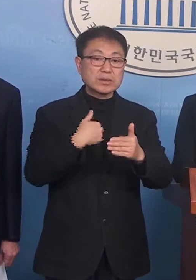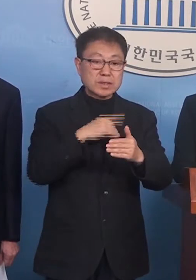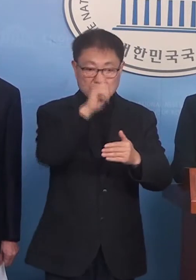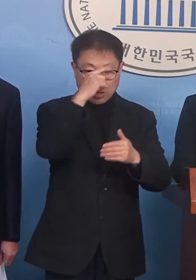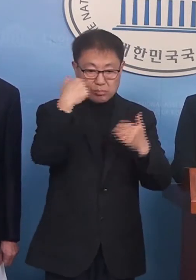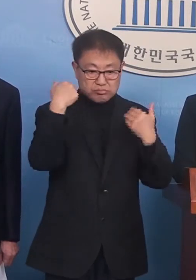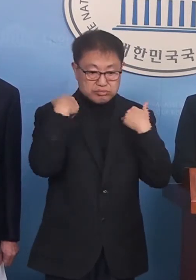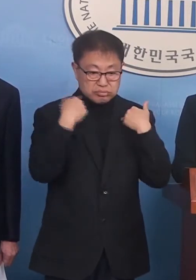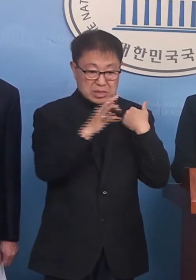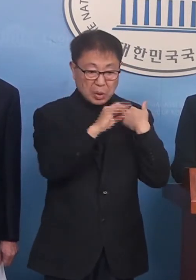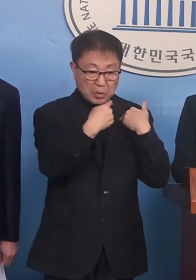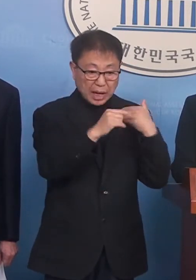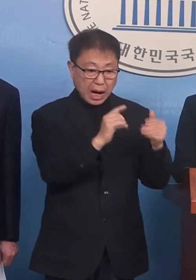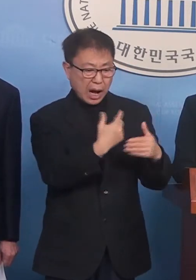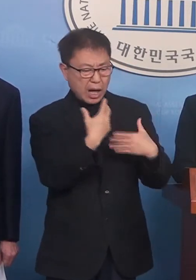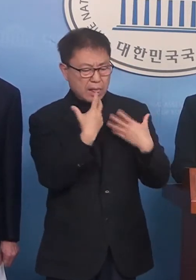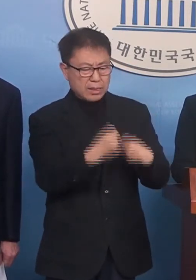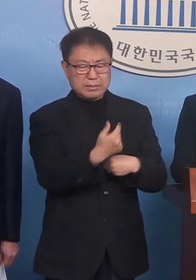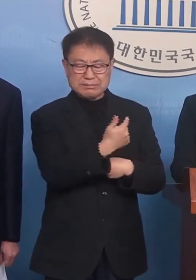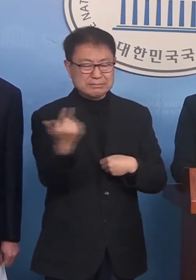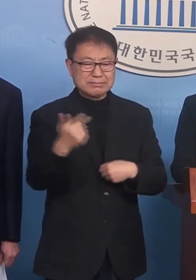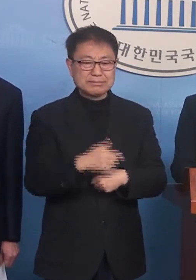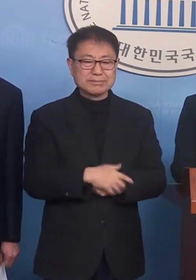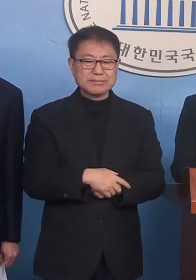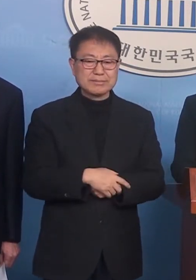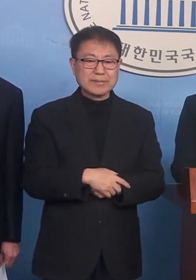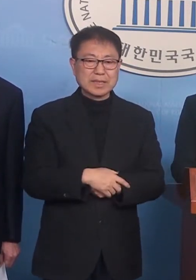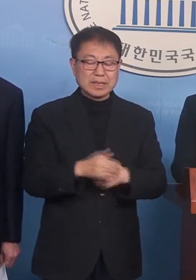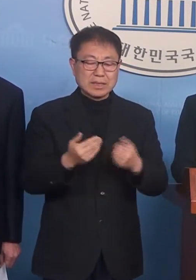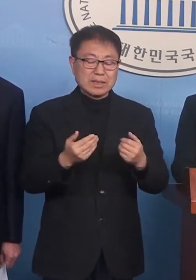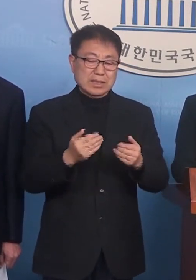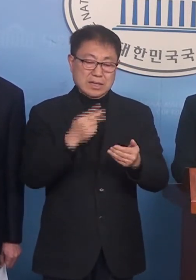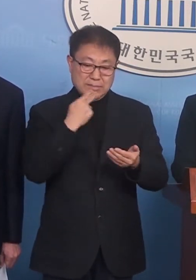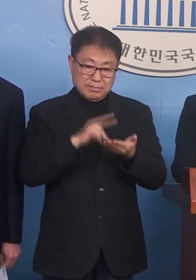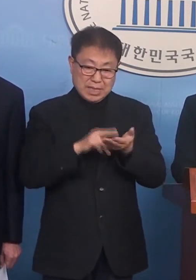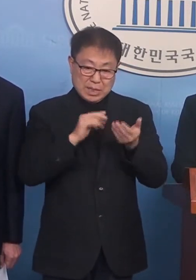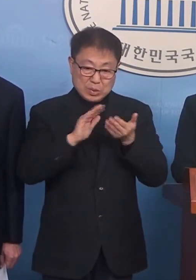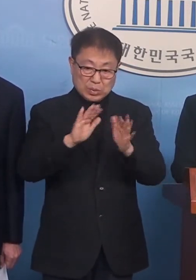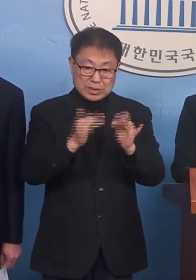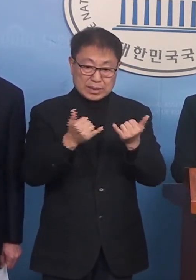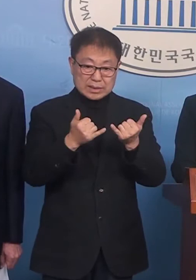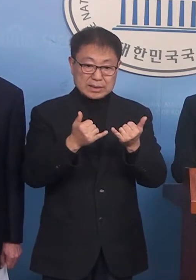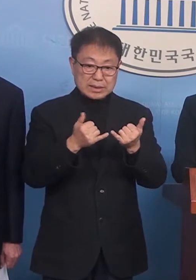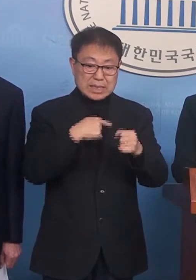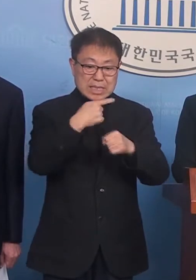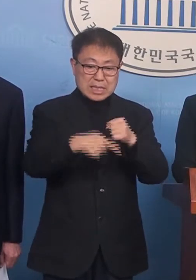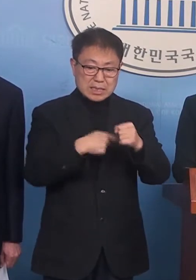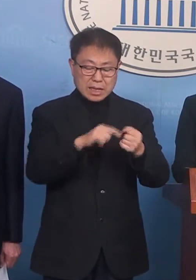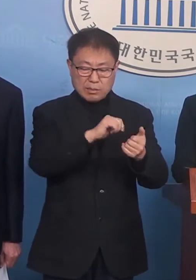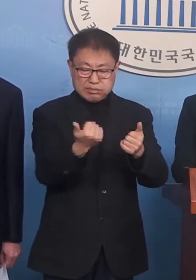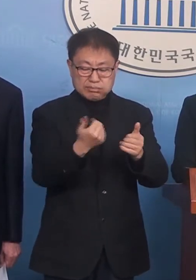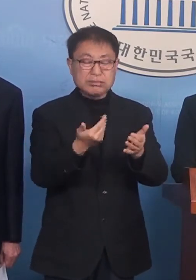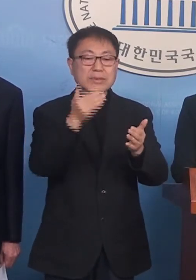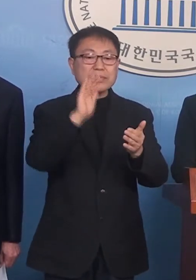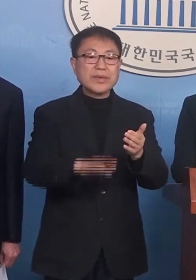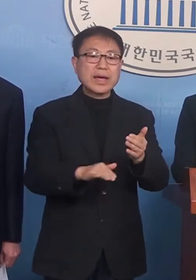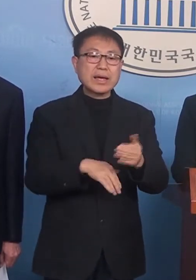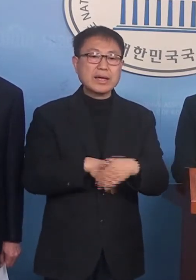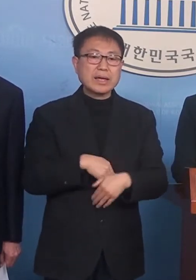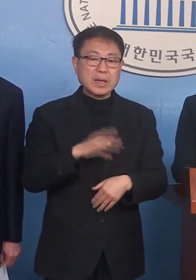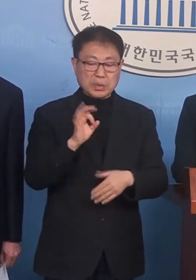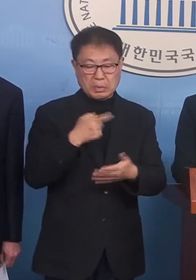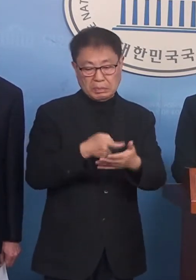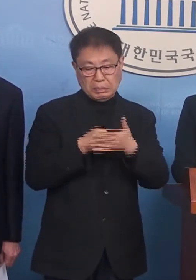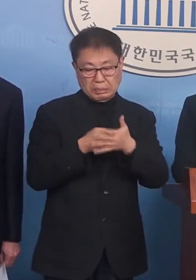정부와 여당이 실망한 적이 한두 번이 아닙니다. 집배운 노동자들이 1년에 수십 명씩 과로사를 하는데 비용과